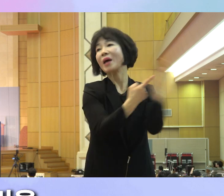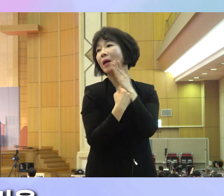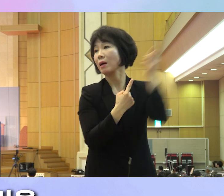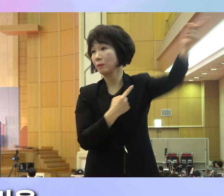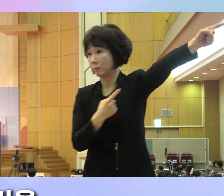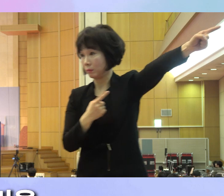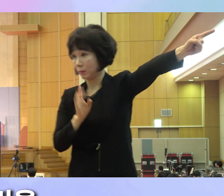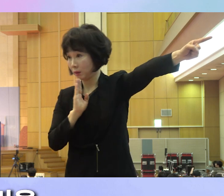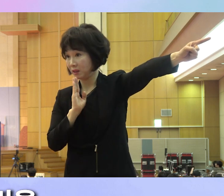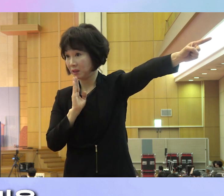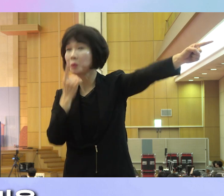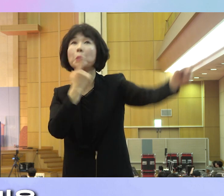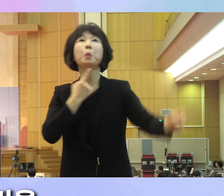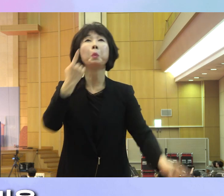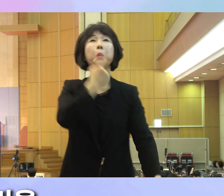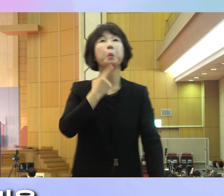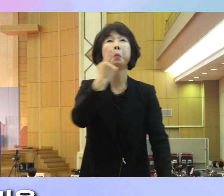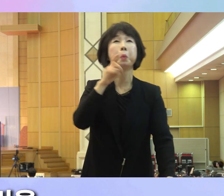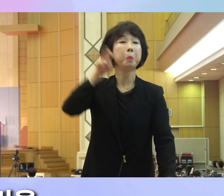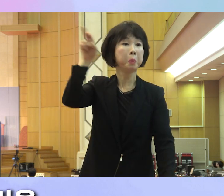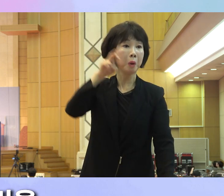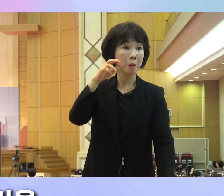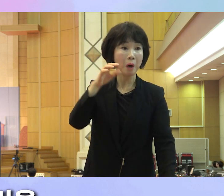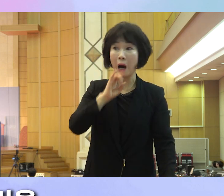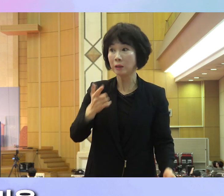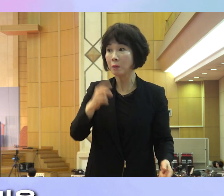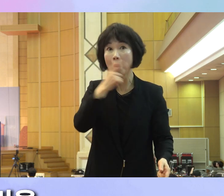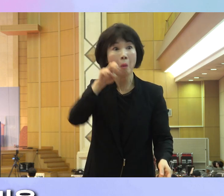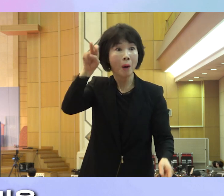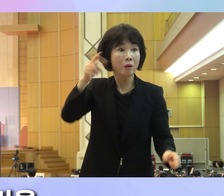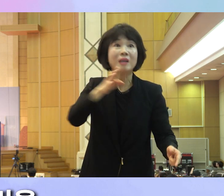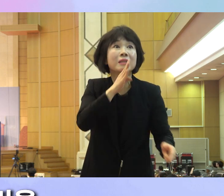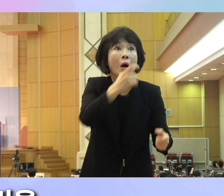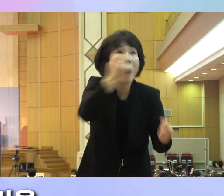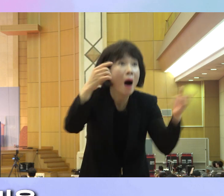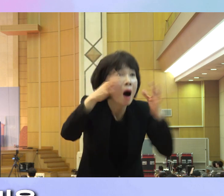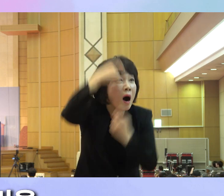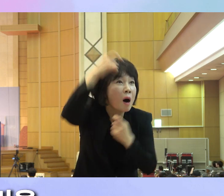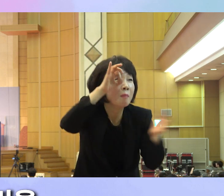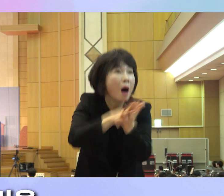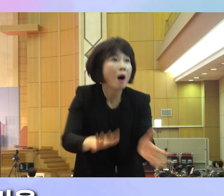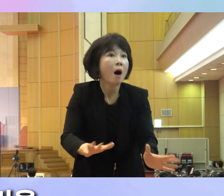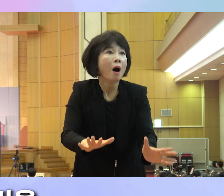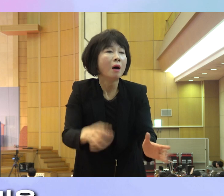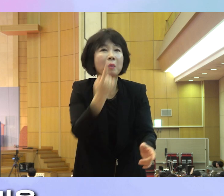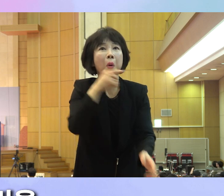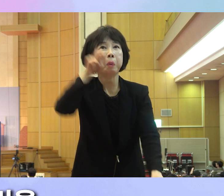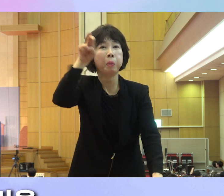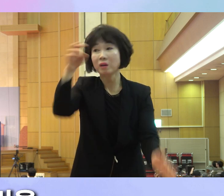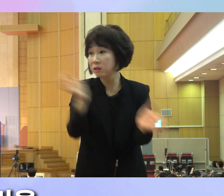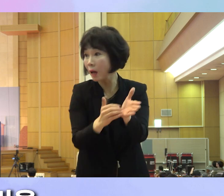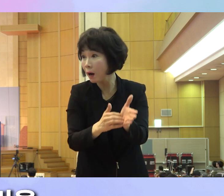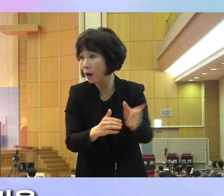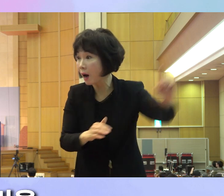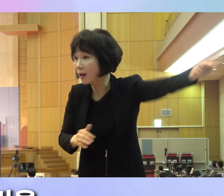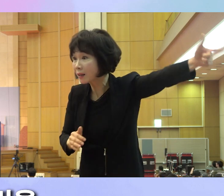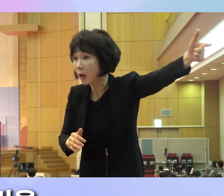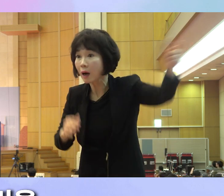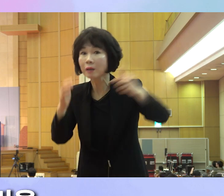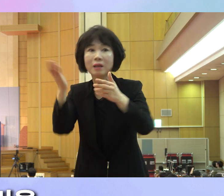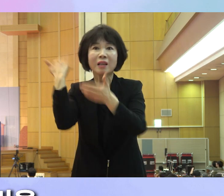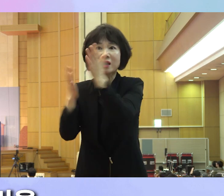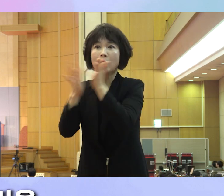증명되었는데 말로만이 아니고 천지가 없어 1점이라도 변하면 하나님의 말씀이라도 말씀으로만 끝난 게 아니라 실제적으로